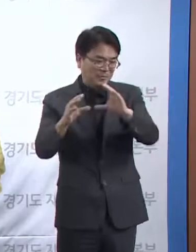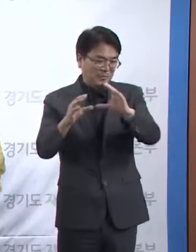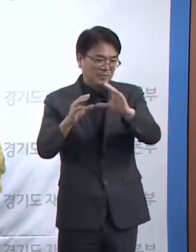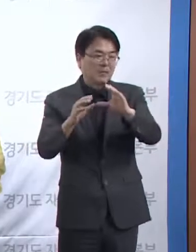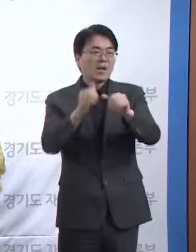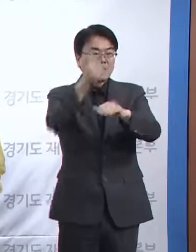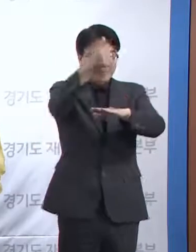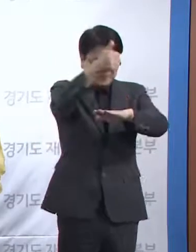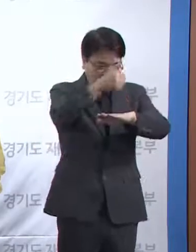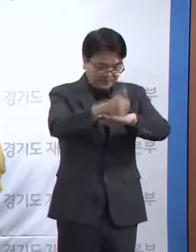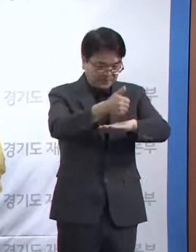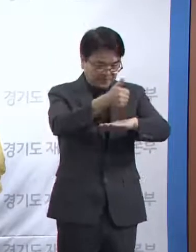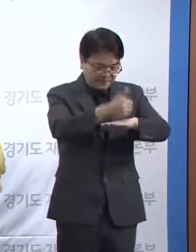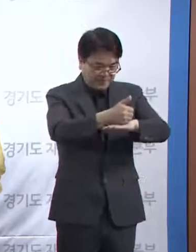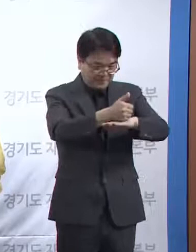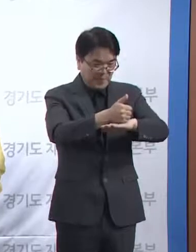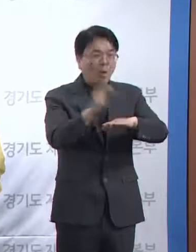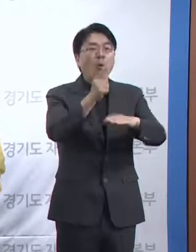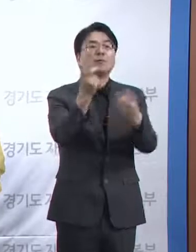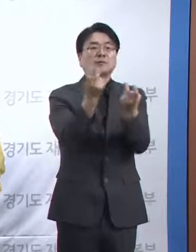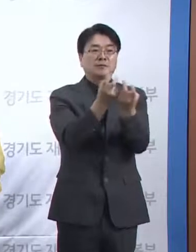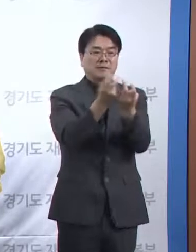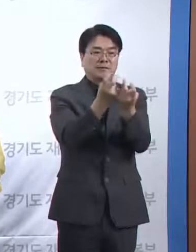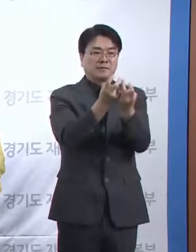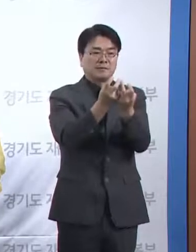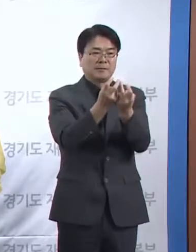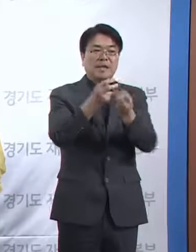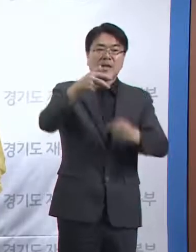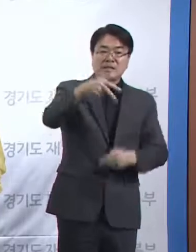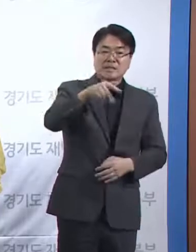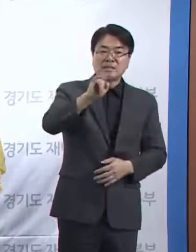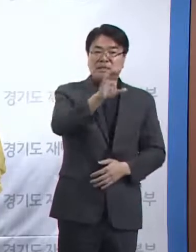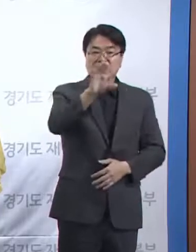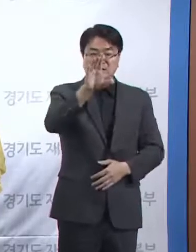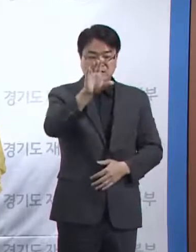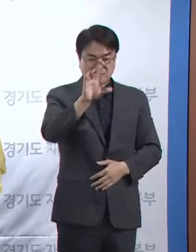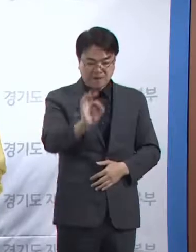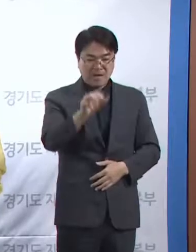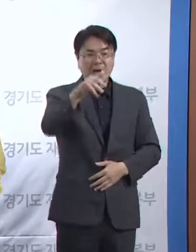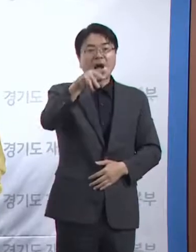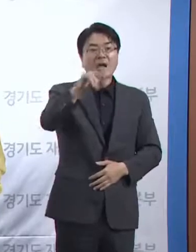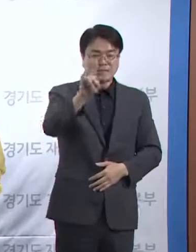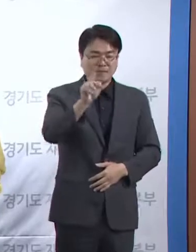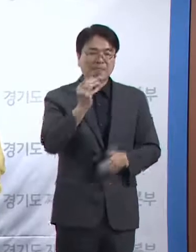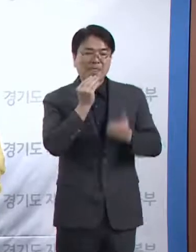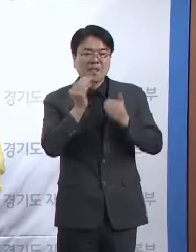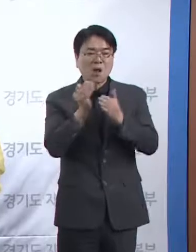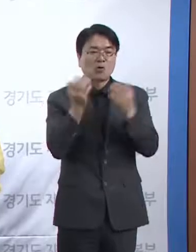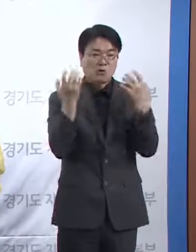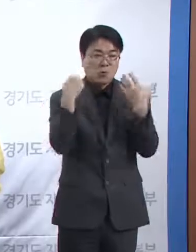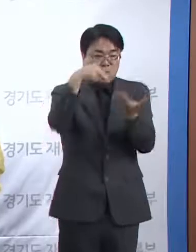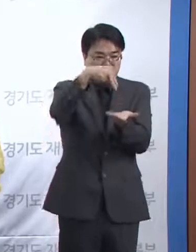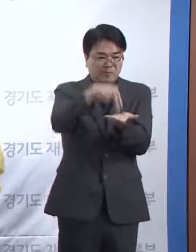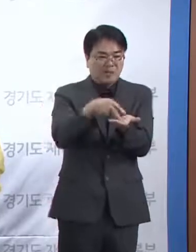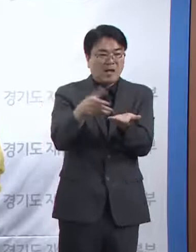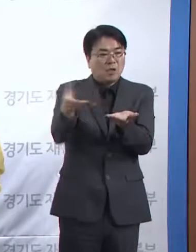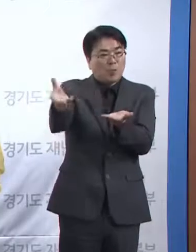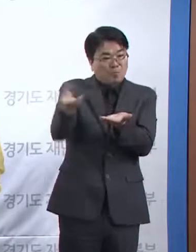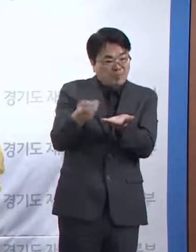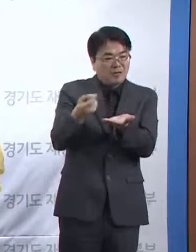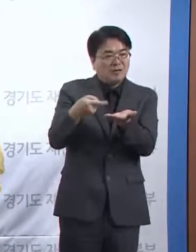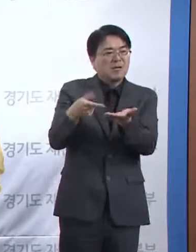되면 지방채라도 발행을 해야 되는 시기가 왔다. 그것을 함부로 우리 의장님 말씀대로 함부로 쓰려고 하는 목적이